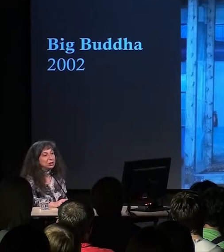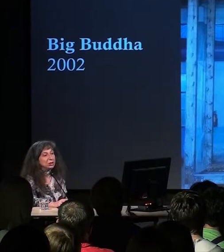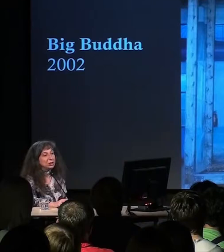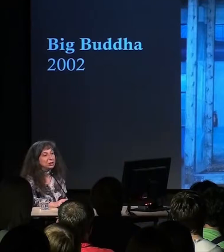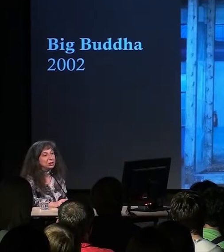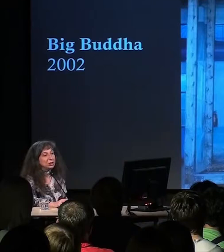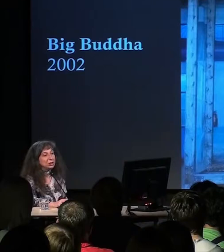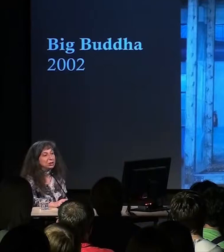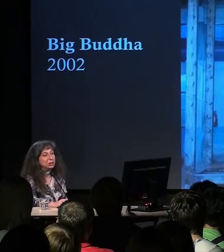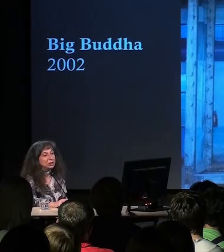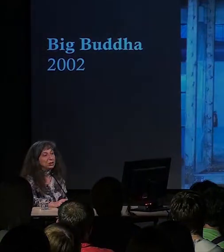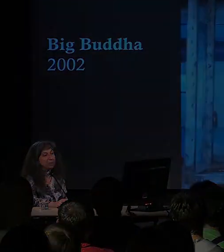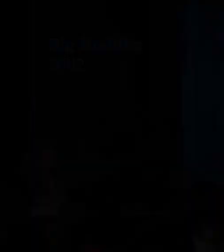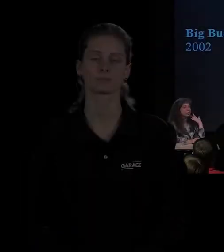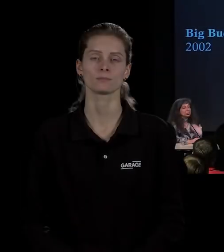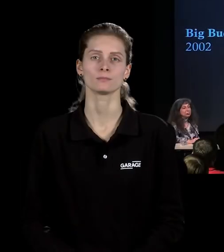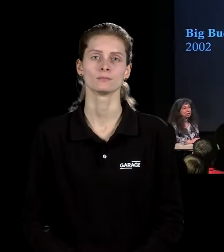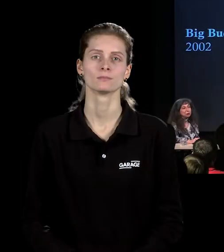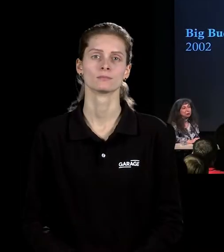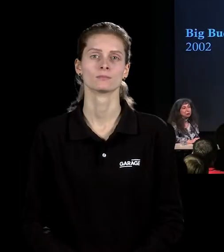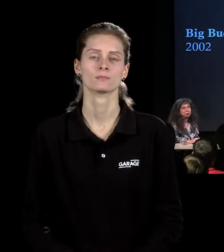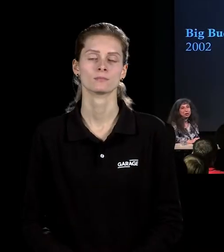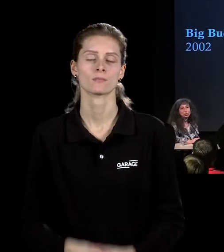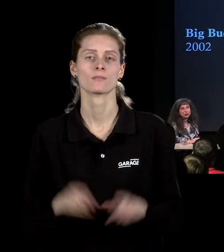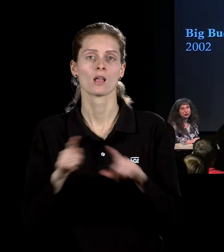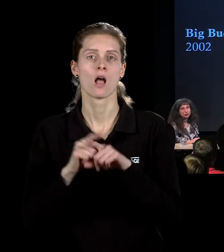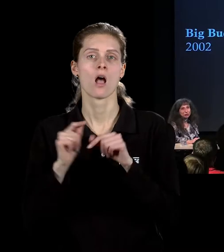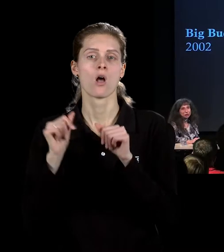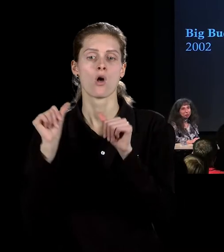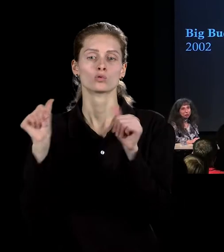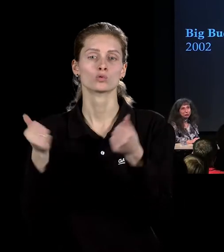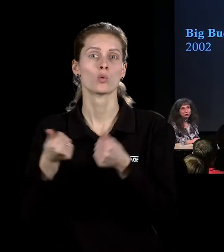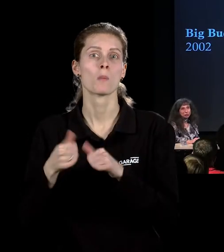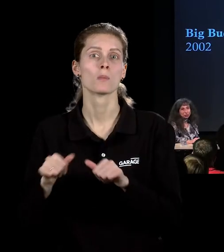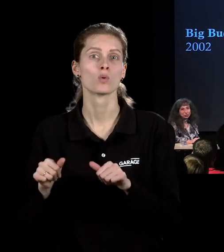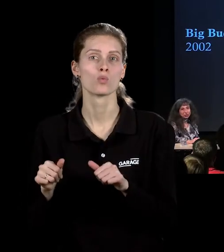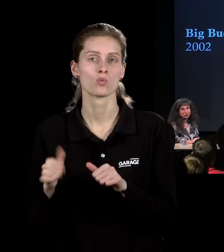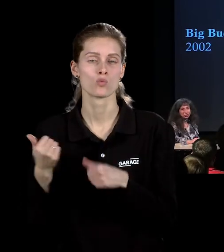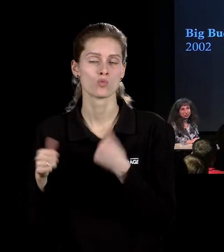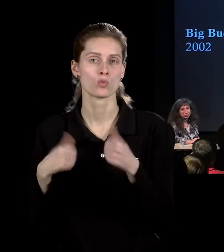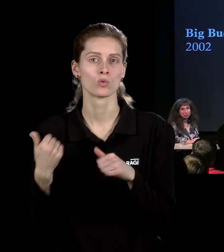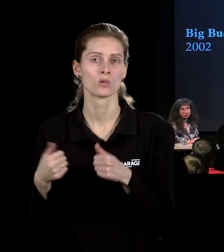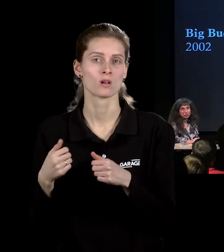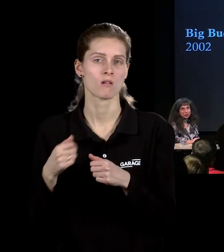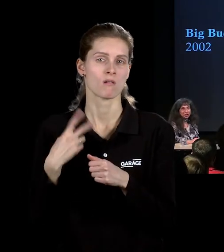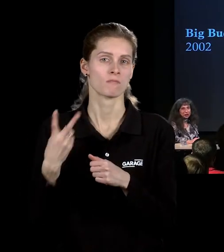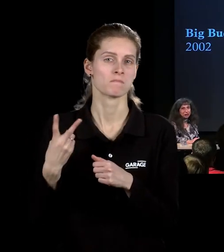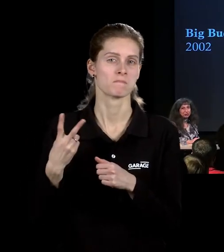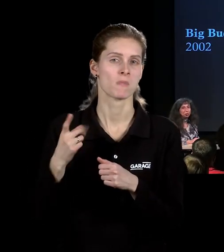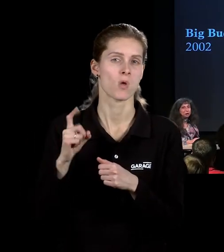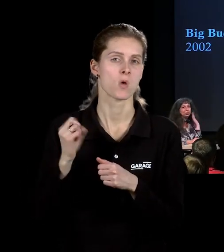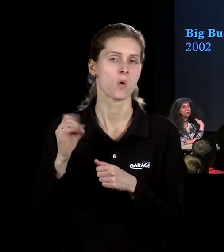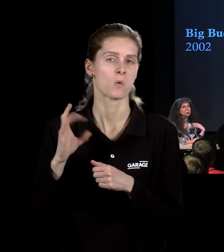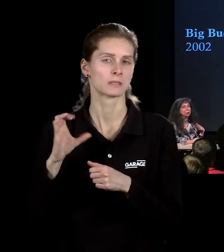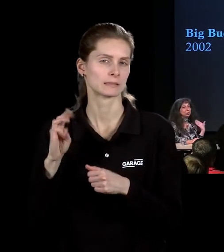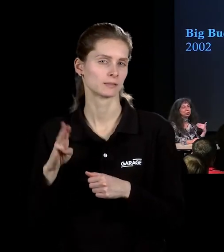художника светло-серого цвета. Такая скульптура, в общем, не без отсылок к Дэмиону Хёрсту, как мне кажется, вполне